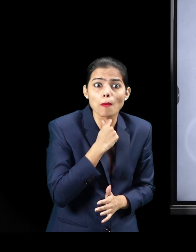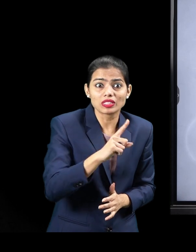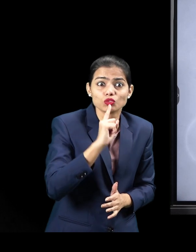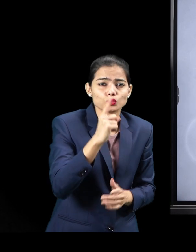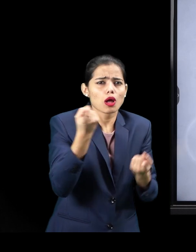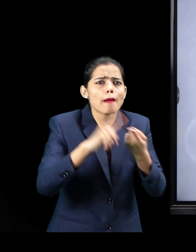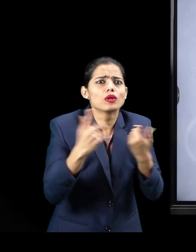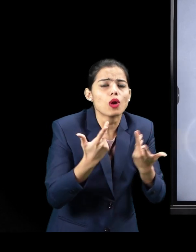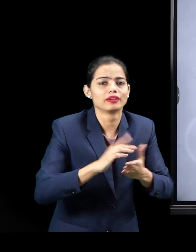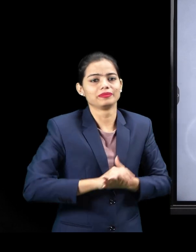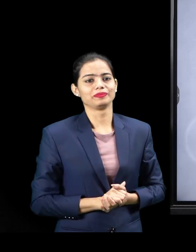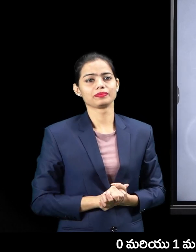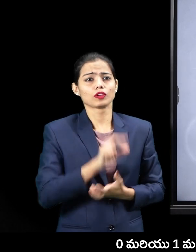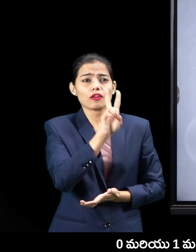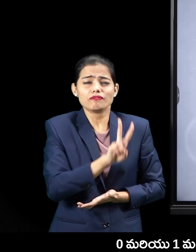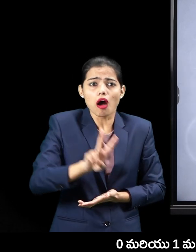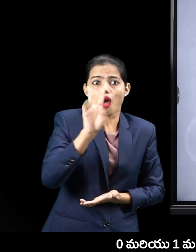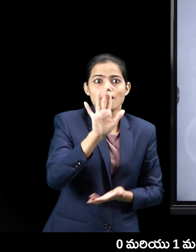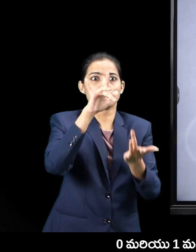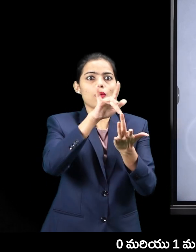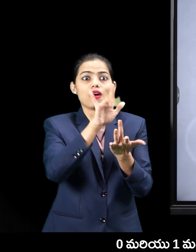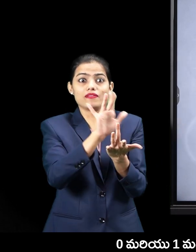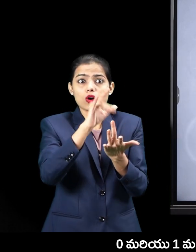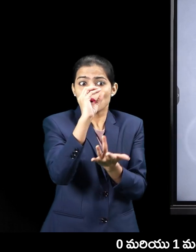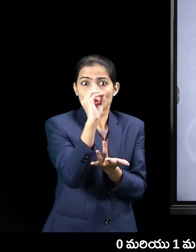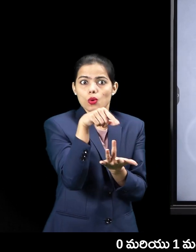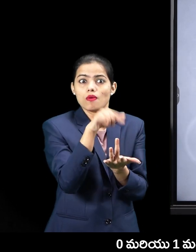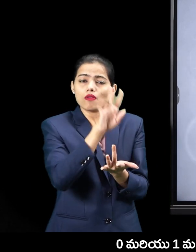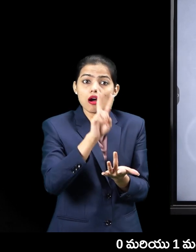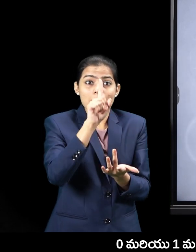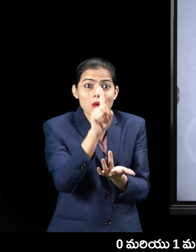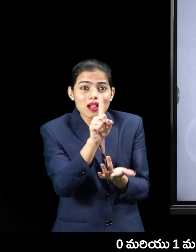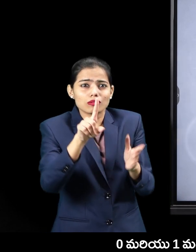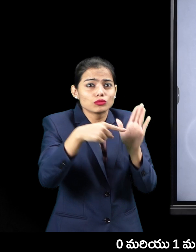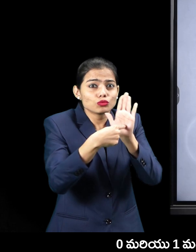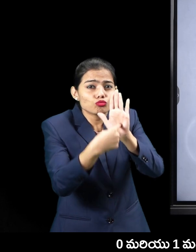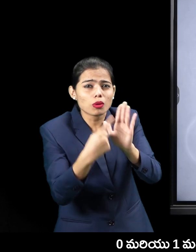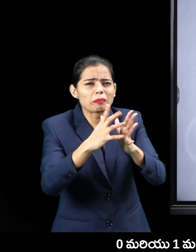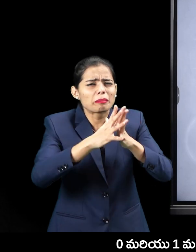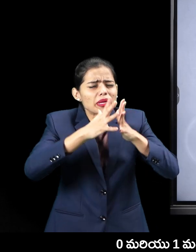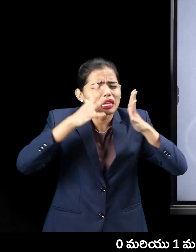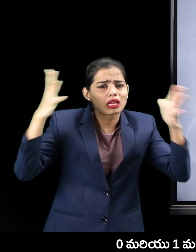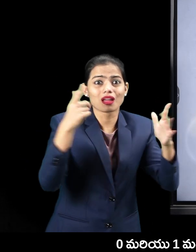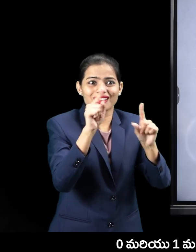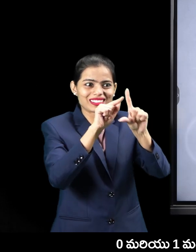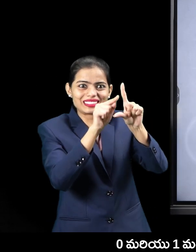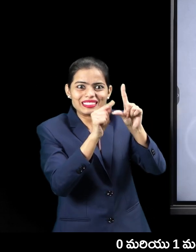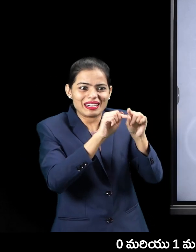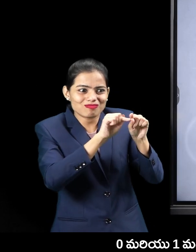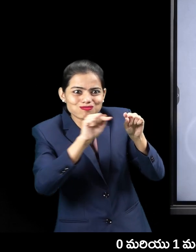అంటే సంభవిస్తుందనే హామీతో. 0 మరియు 1 మధ్య విలువలు సంభావ్యత యొక్క వివిధ స్థానాలను